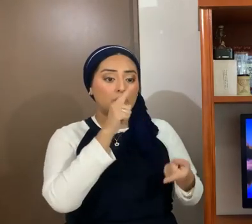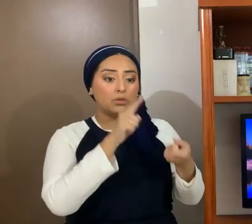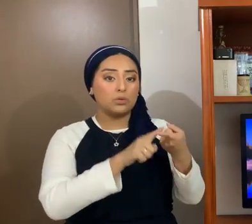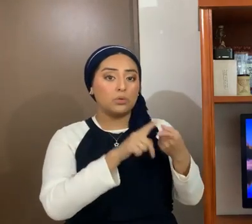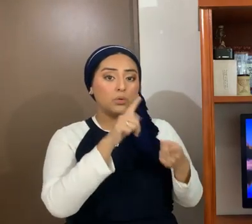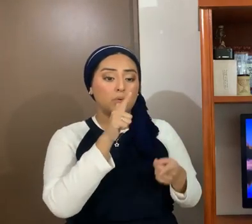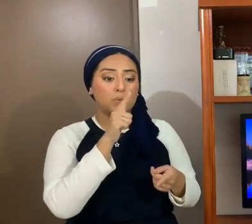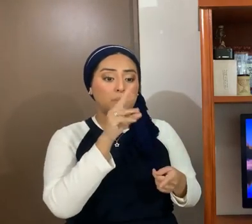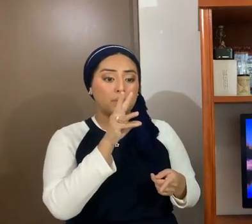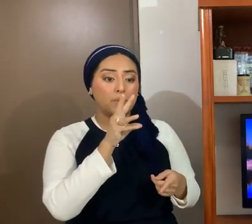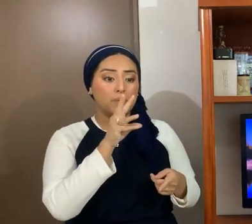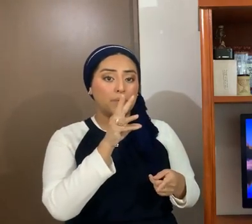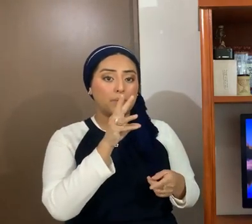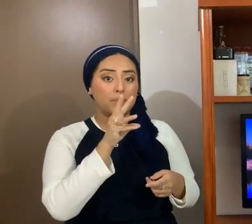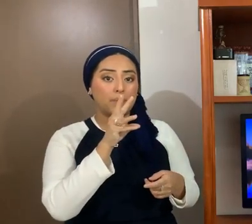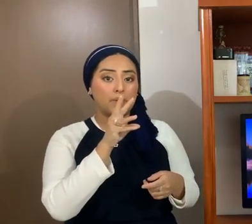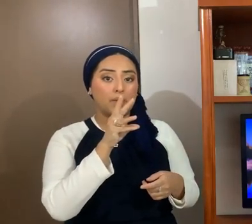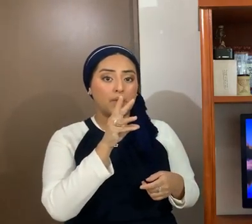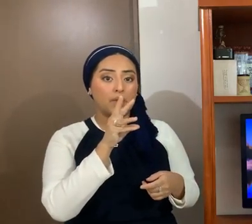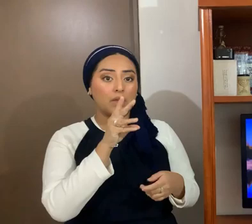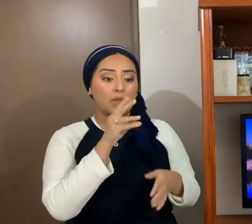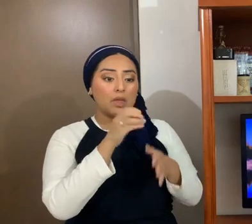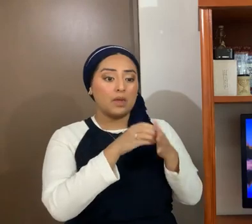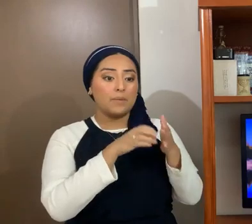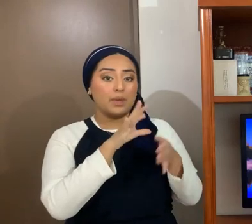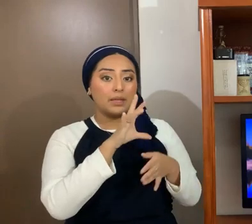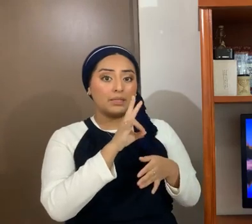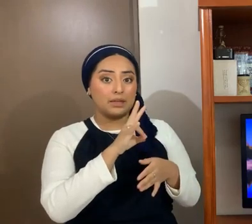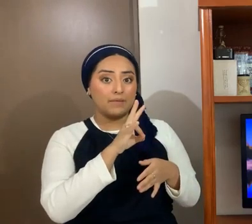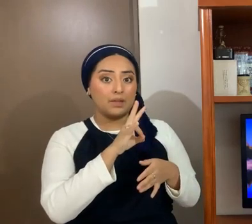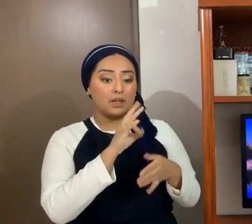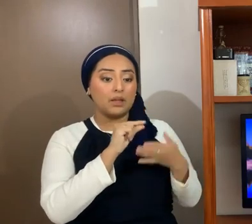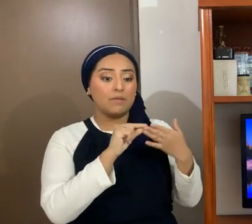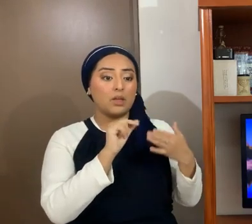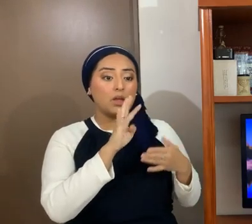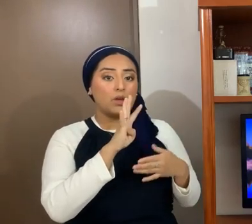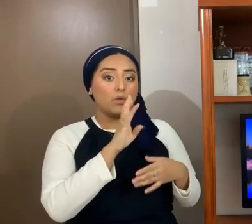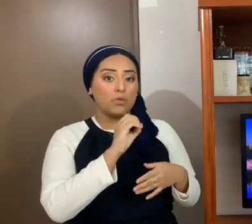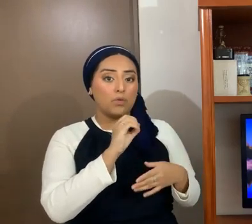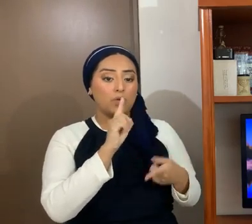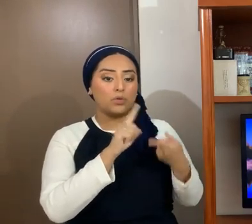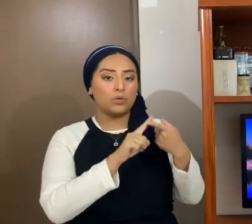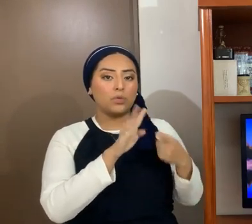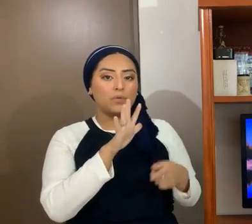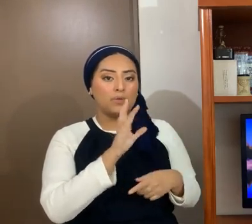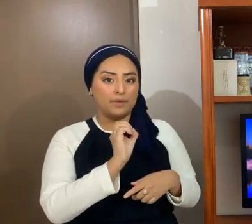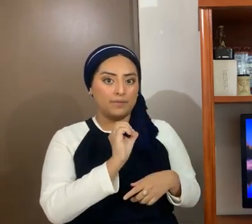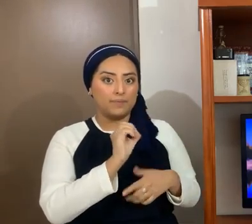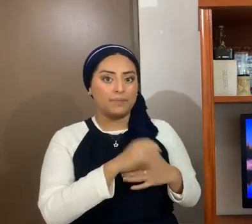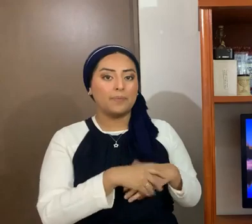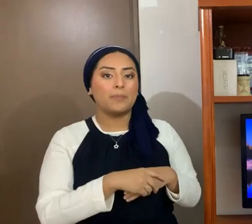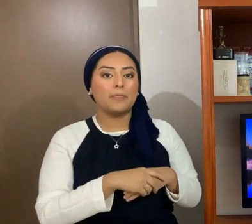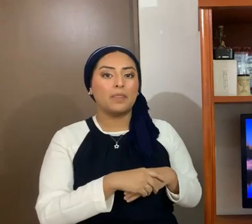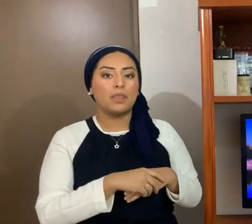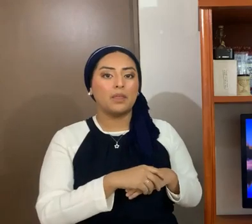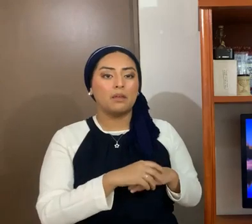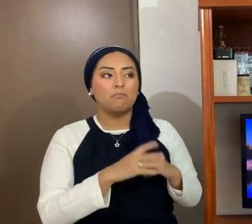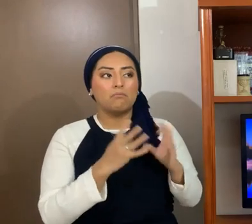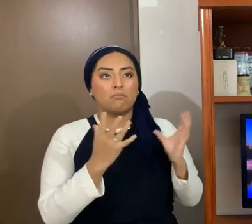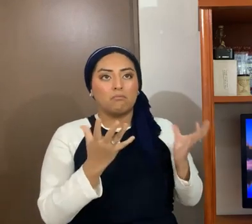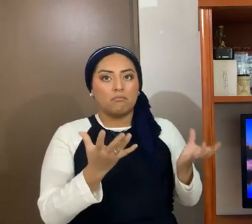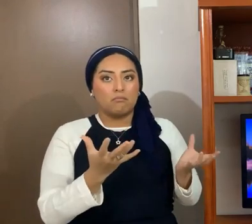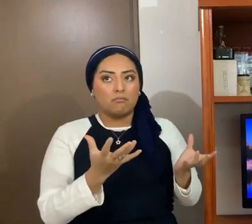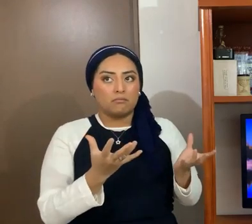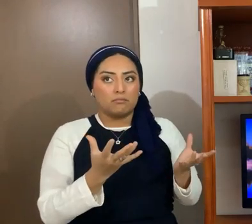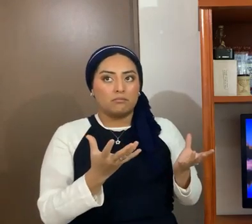el 26, y del capítulo 7 de los versos 40 al 50.